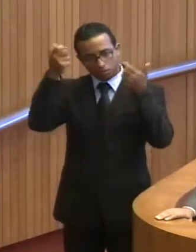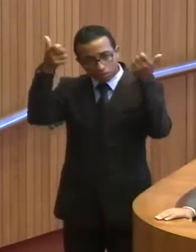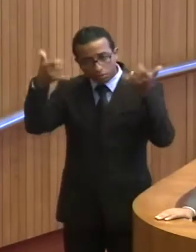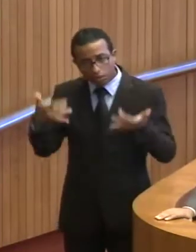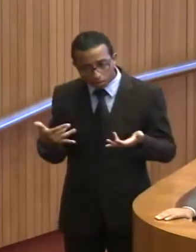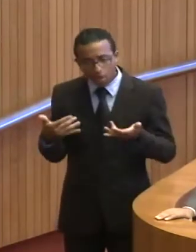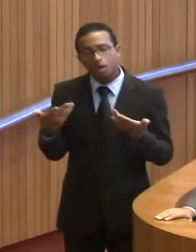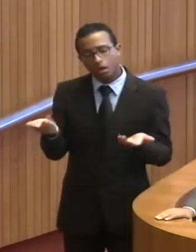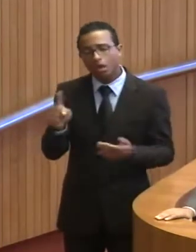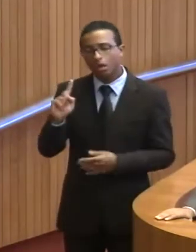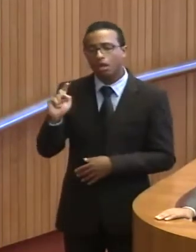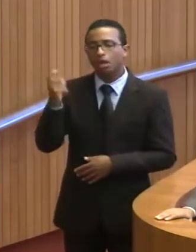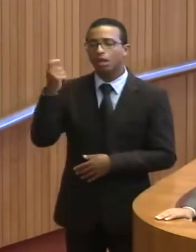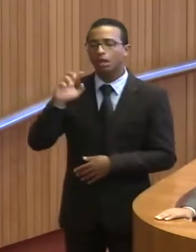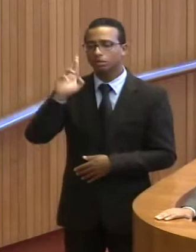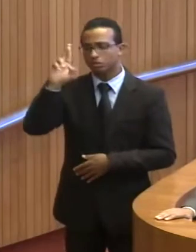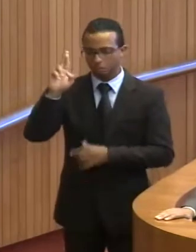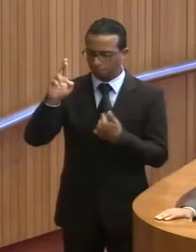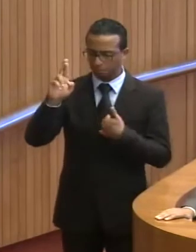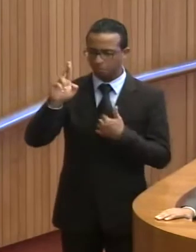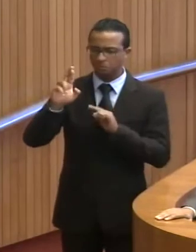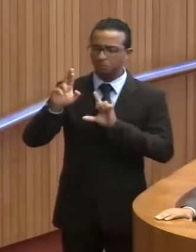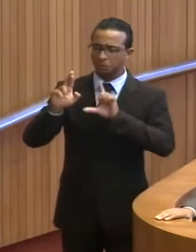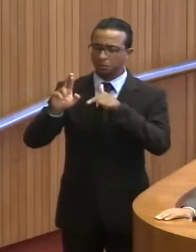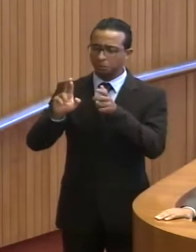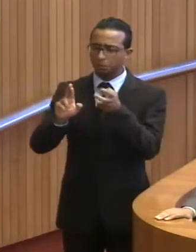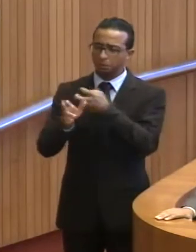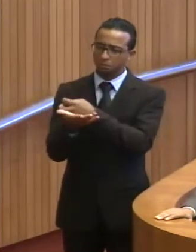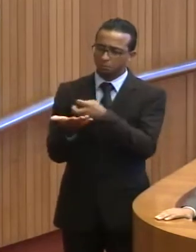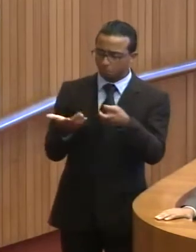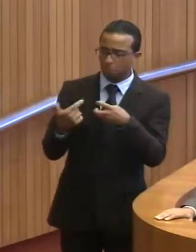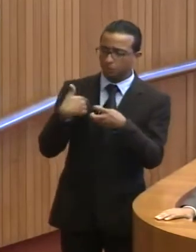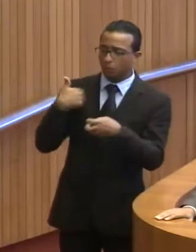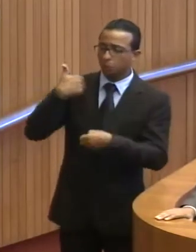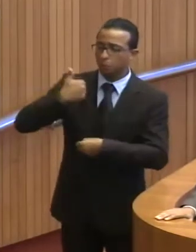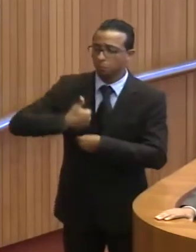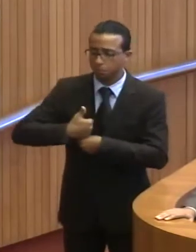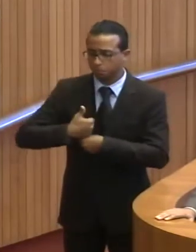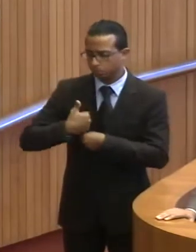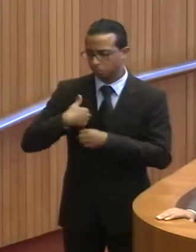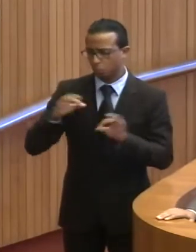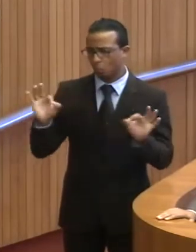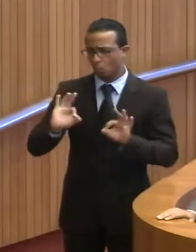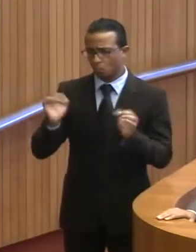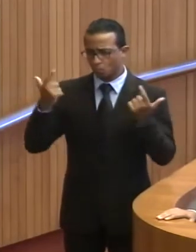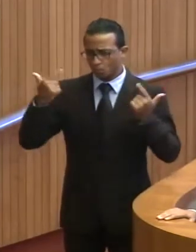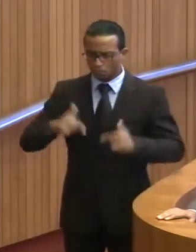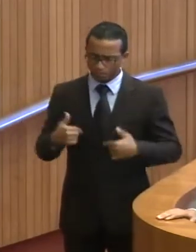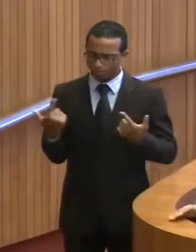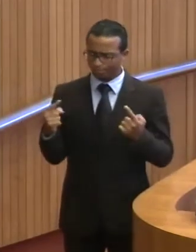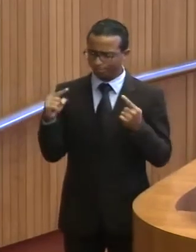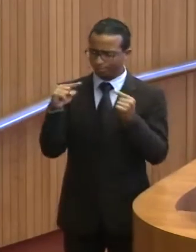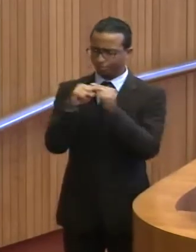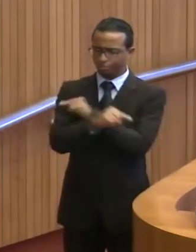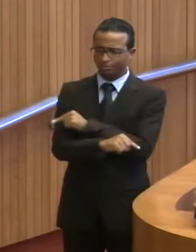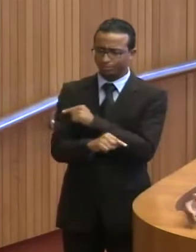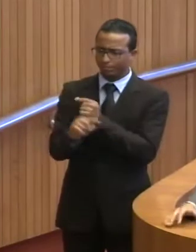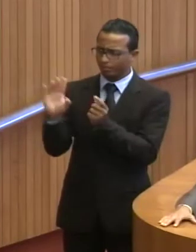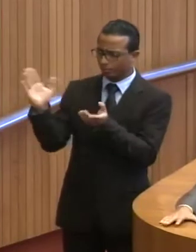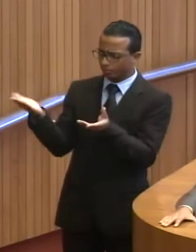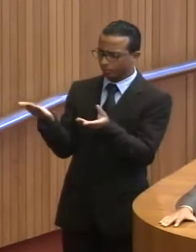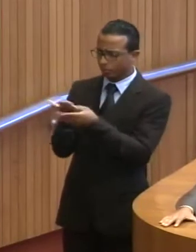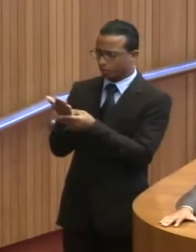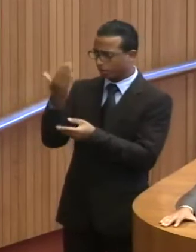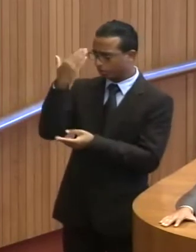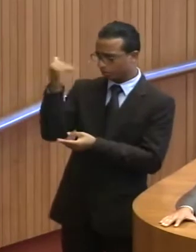gestão anterior e não na minha gestão. Assim, verifica-se uma dissonância entre as razões